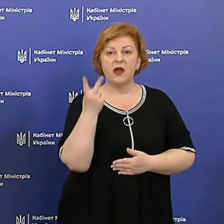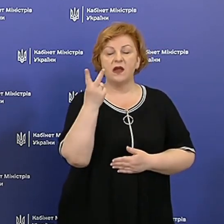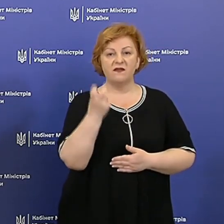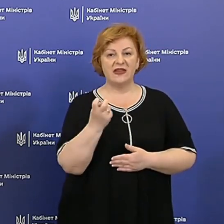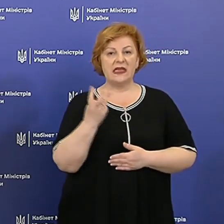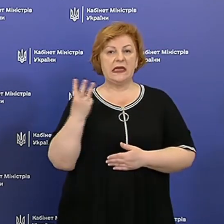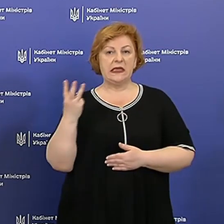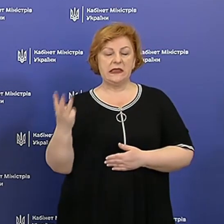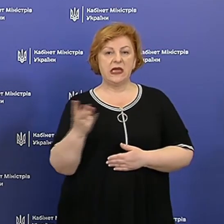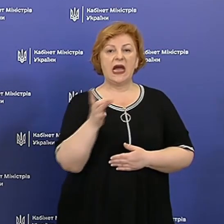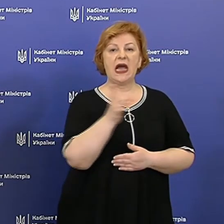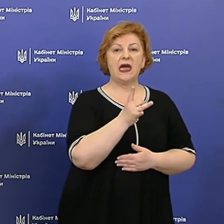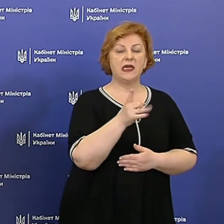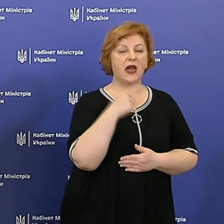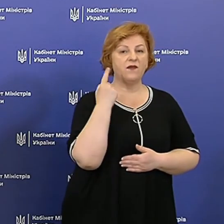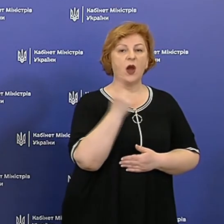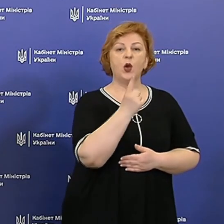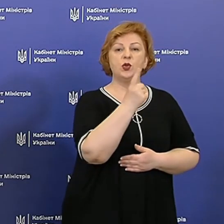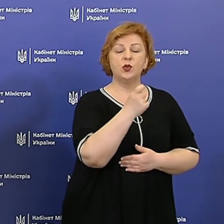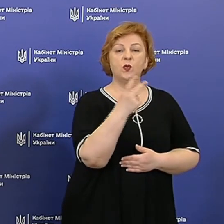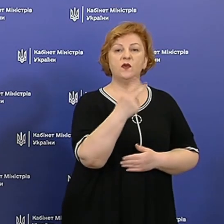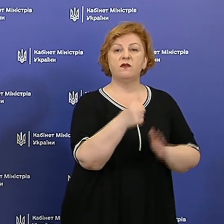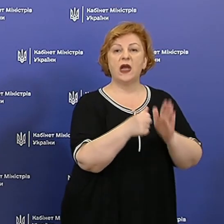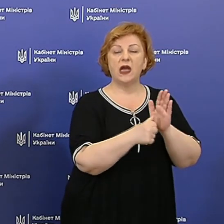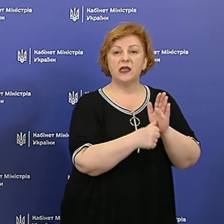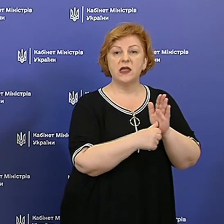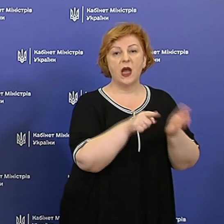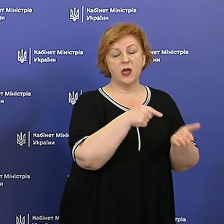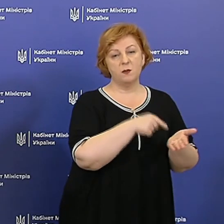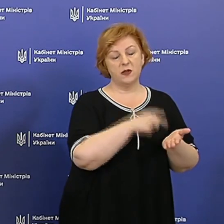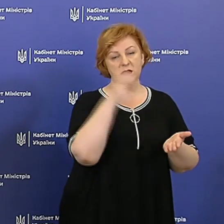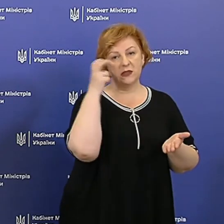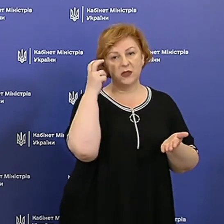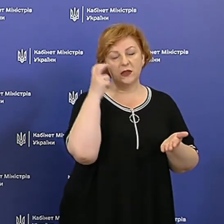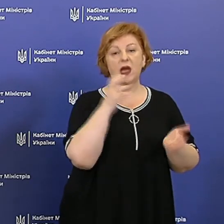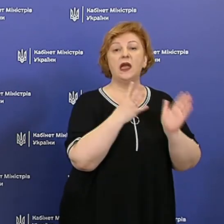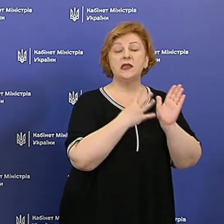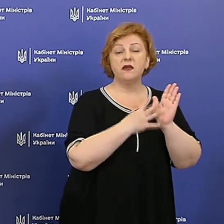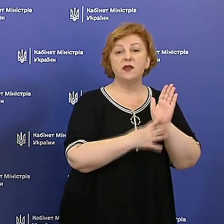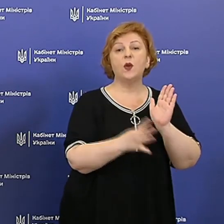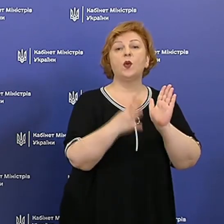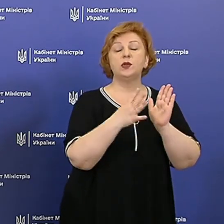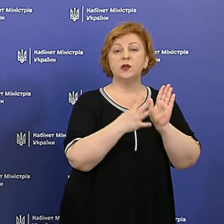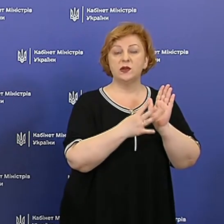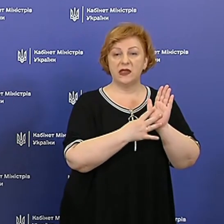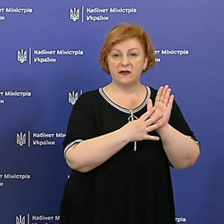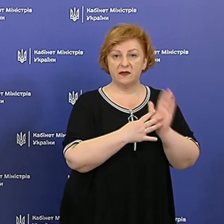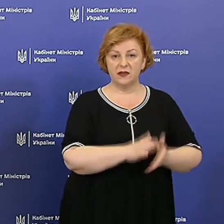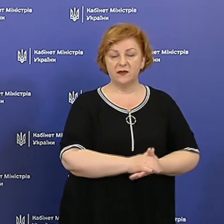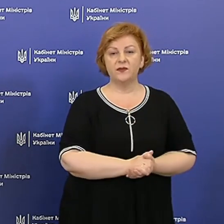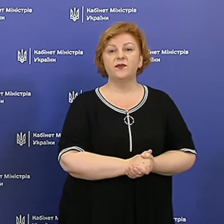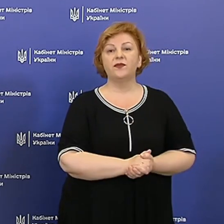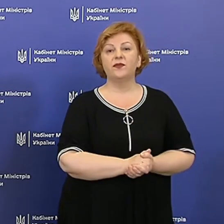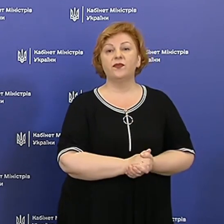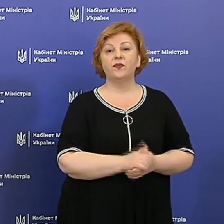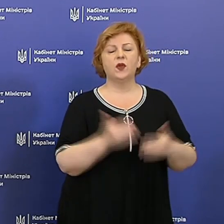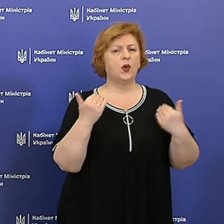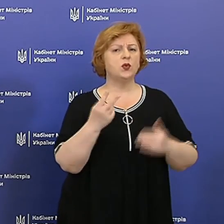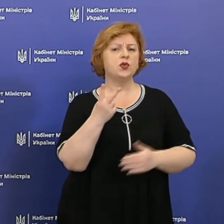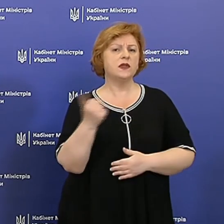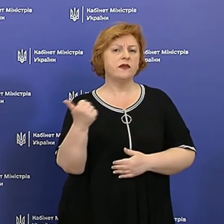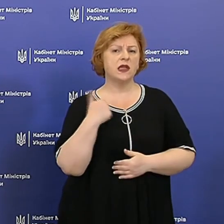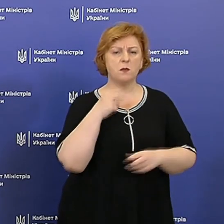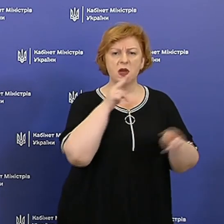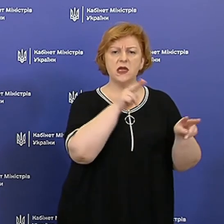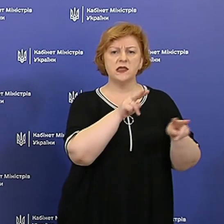203, Рівненській області – 126 та місті Київ – 99. Вже два тижні